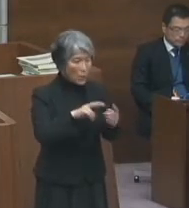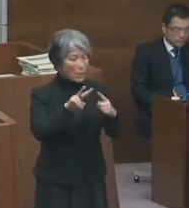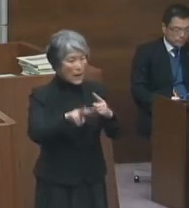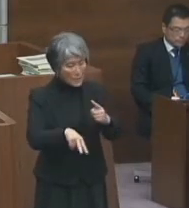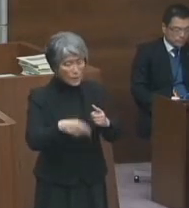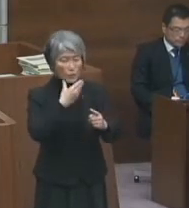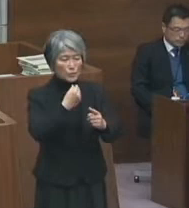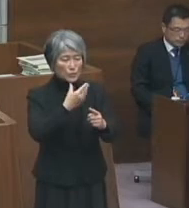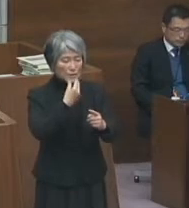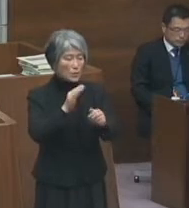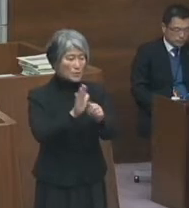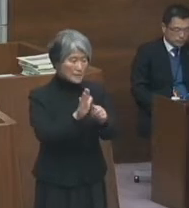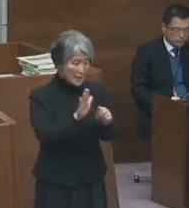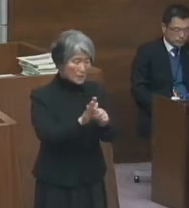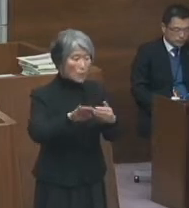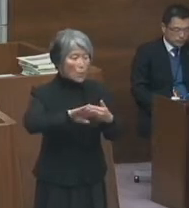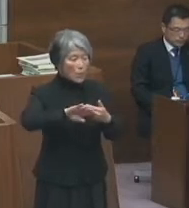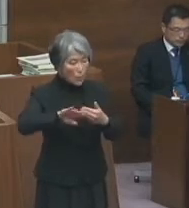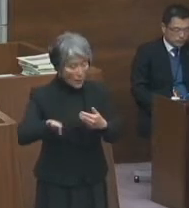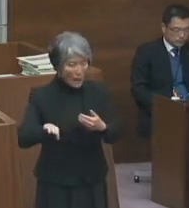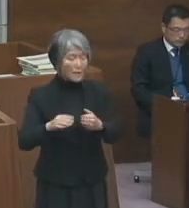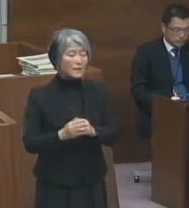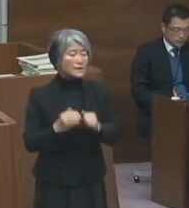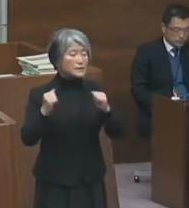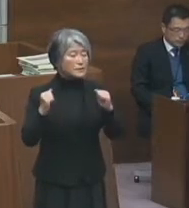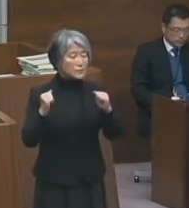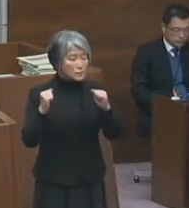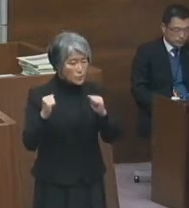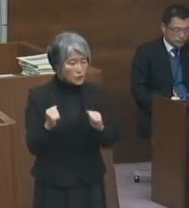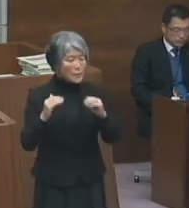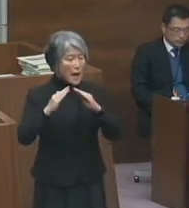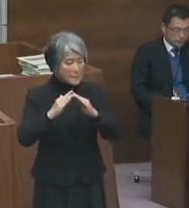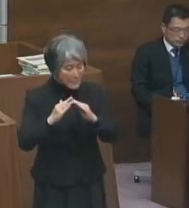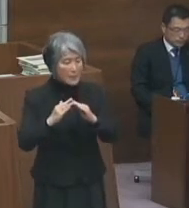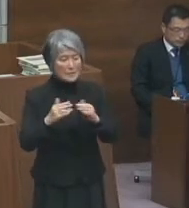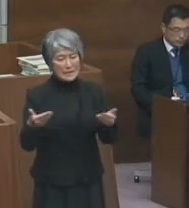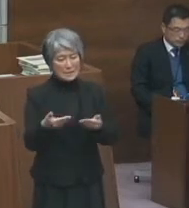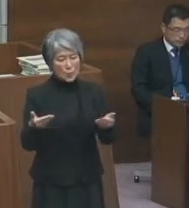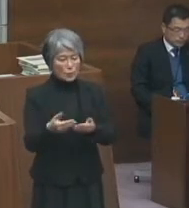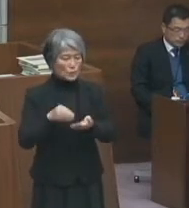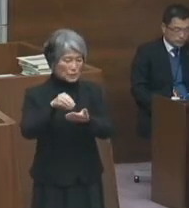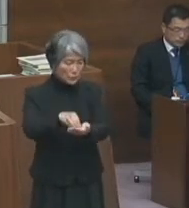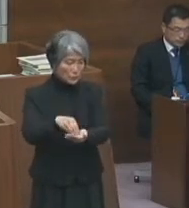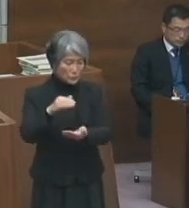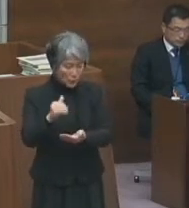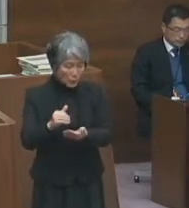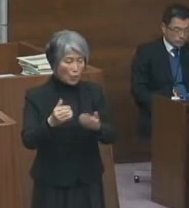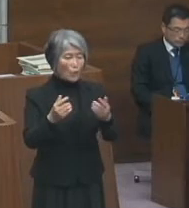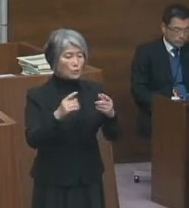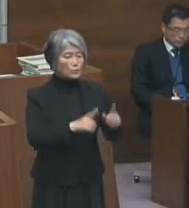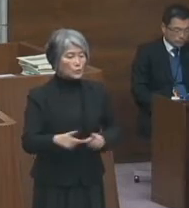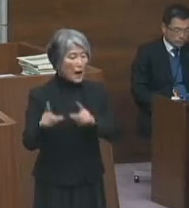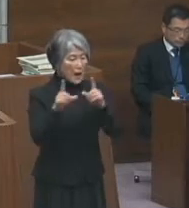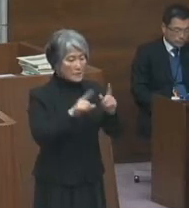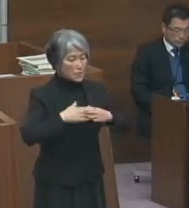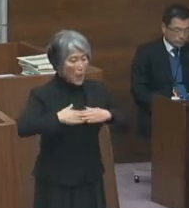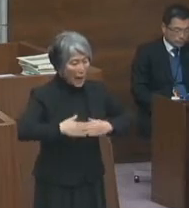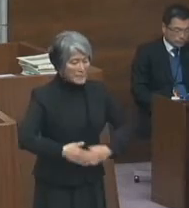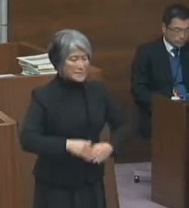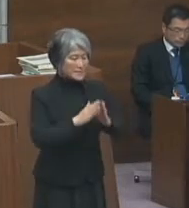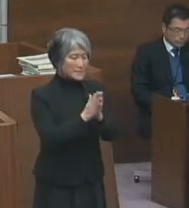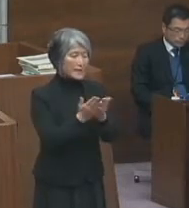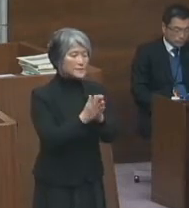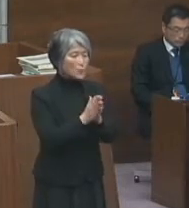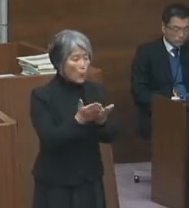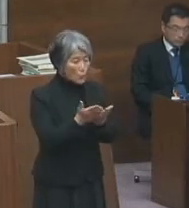加えて、住まいや就活といったあらゆる生活全般に関する情報を掲載した暮らしの安心手帳の作成配布